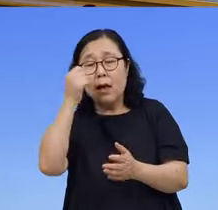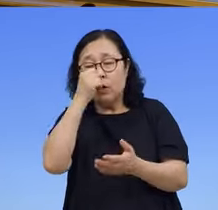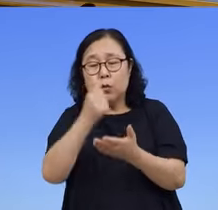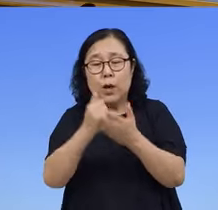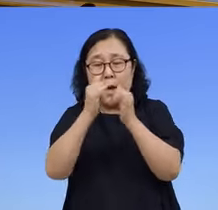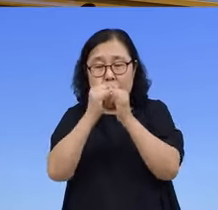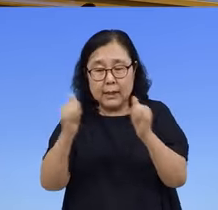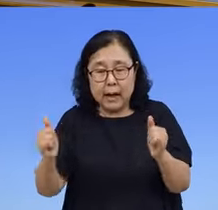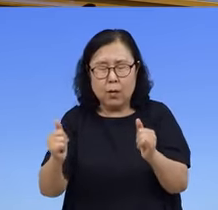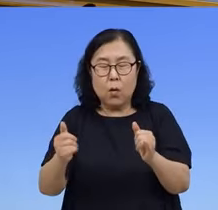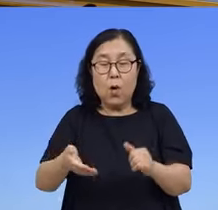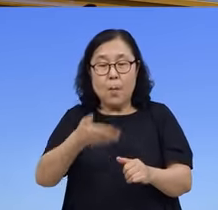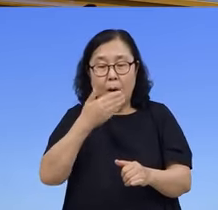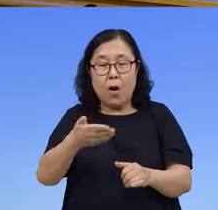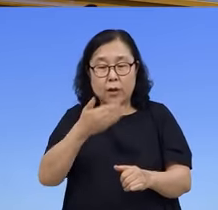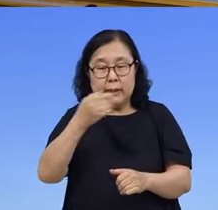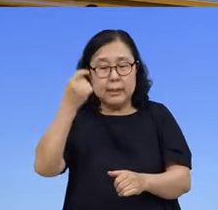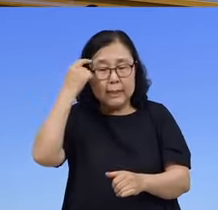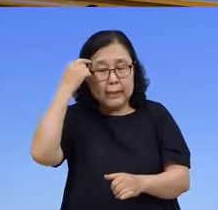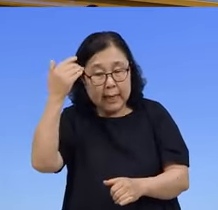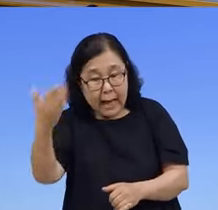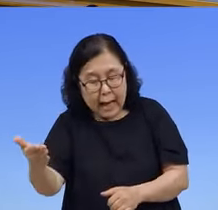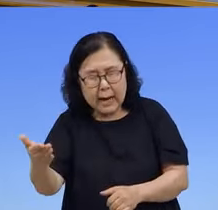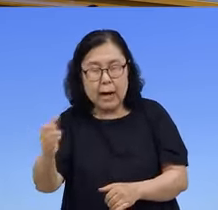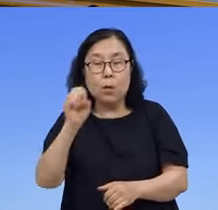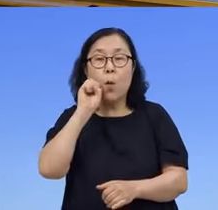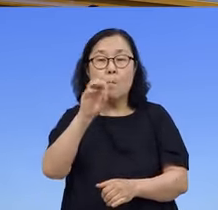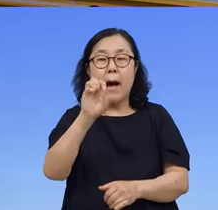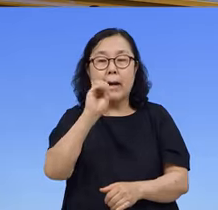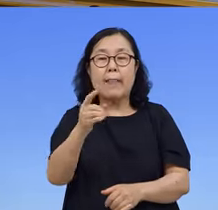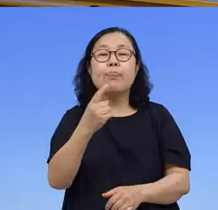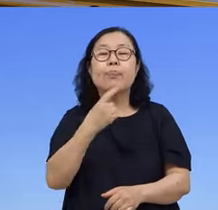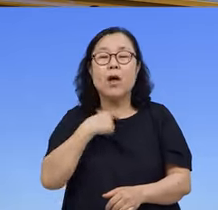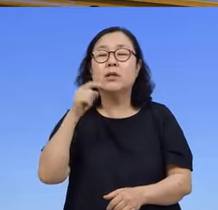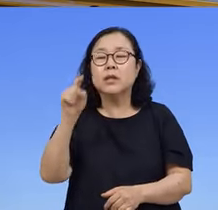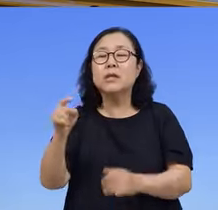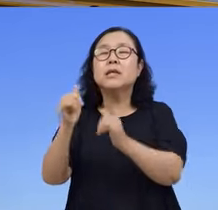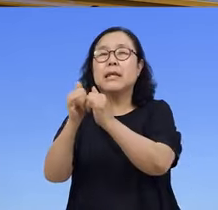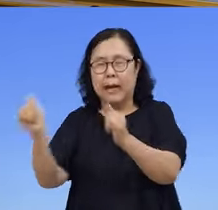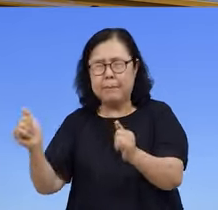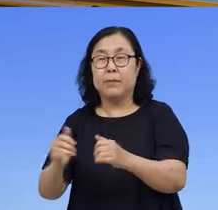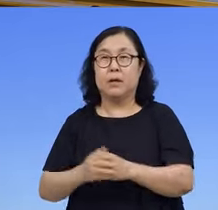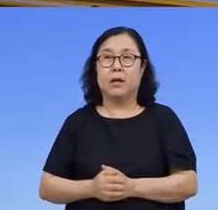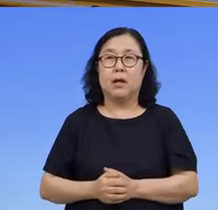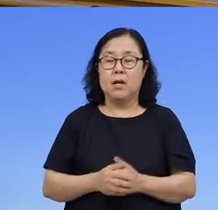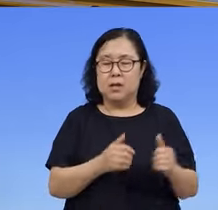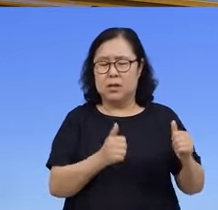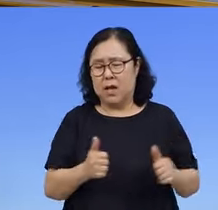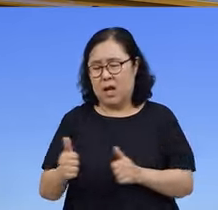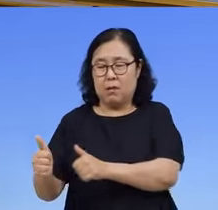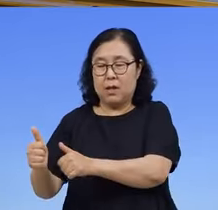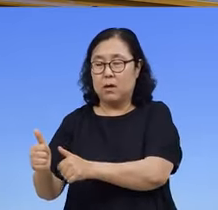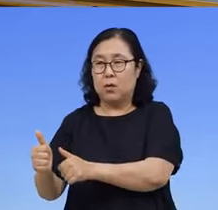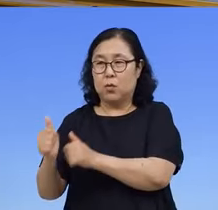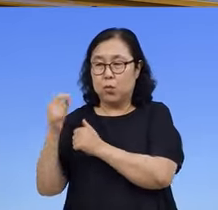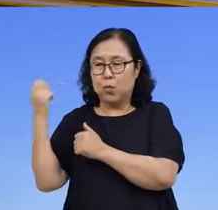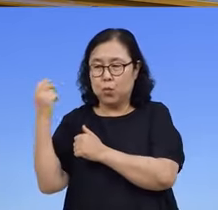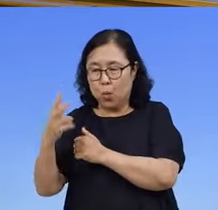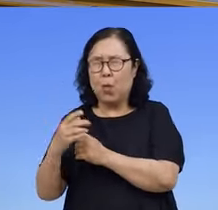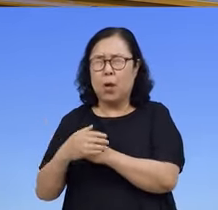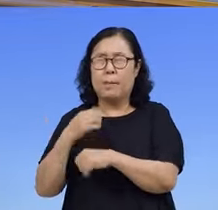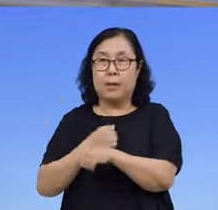함께 먹느냐, 이렇게 시비를 걸었던 그 바리새인들이라는 겁니다. 이 뭘 강조하는